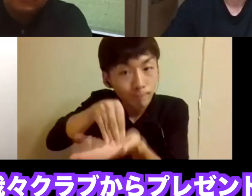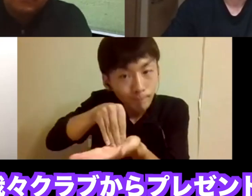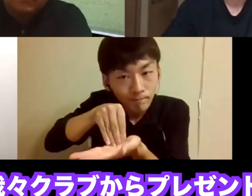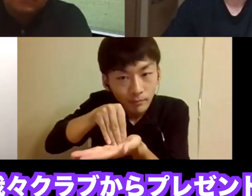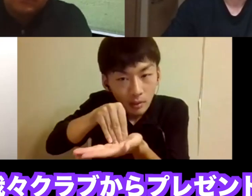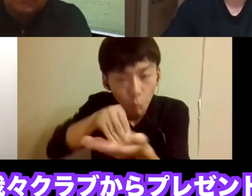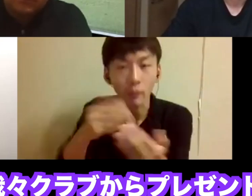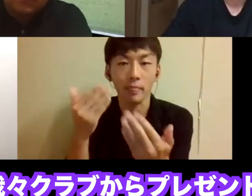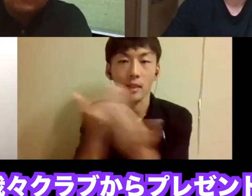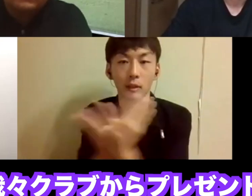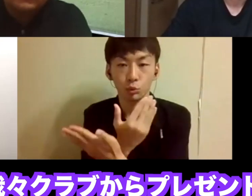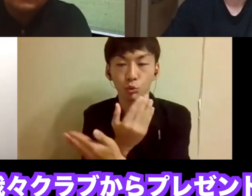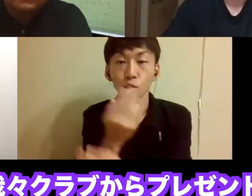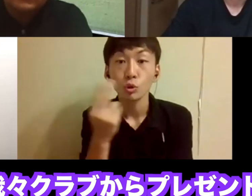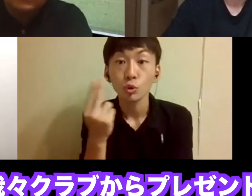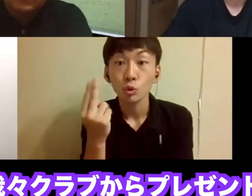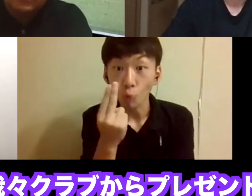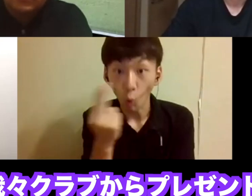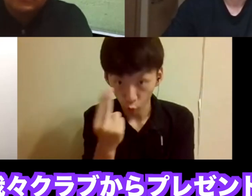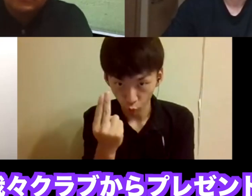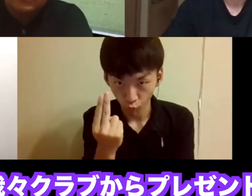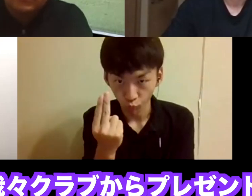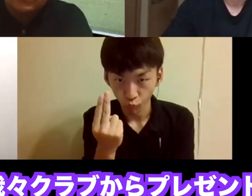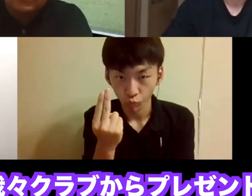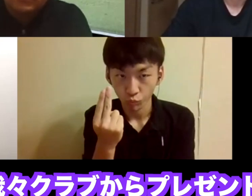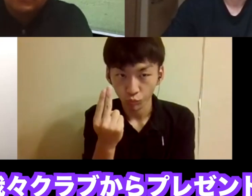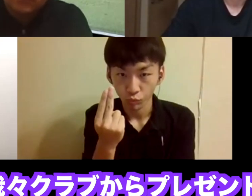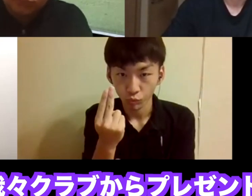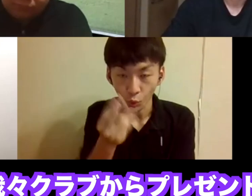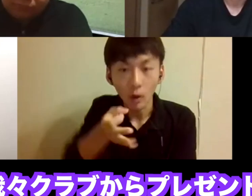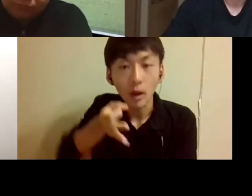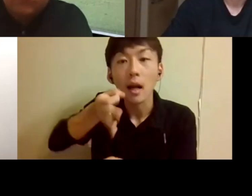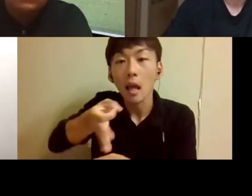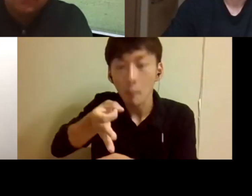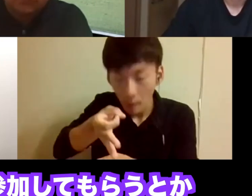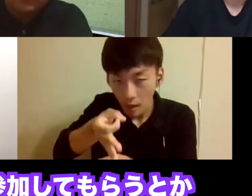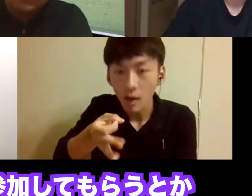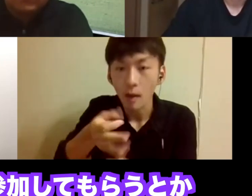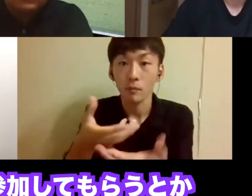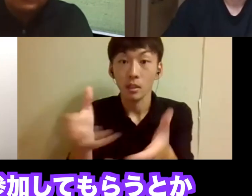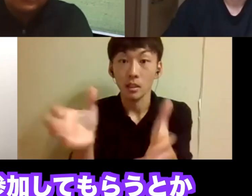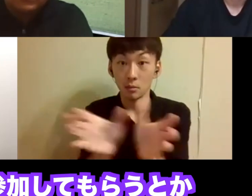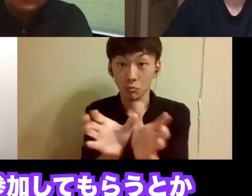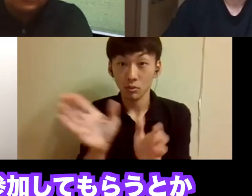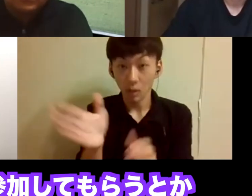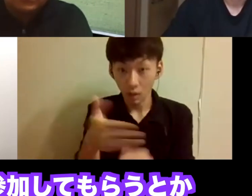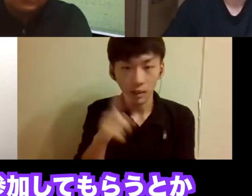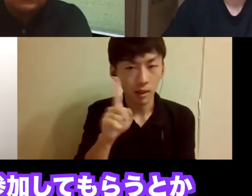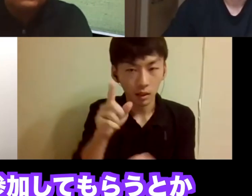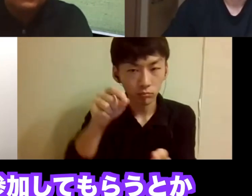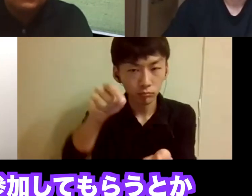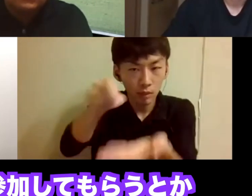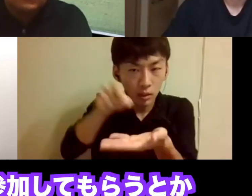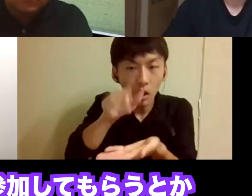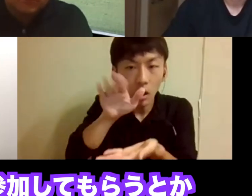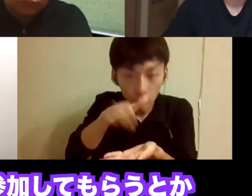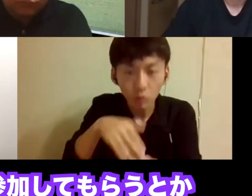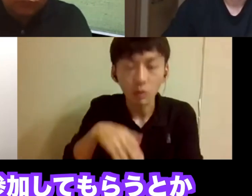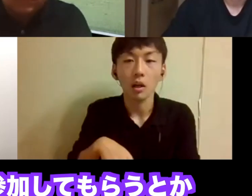てわれわれクラブからこんなプレゼントがありますよとかこんな企画に参加してもらう例えばえ